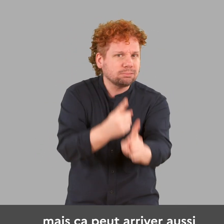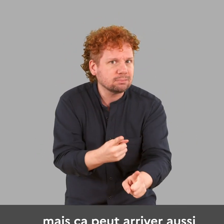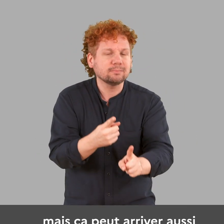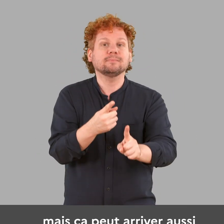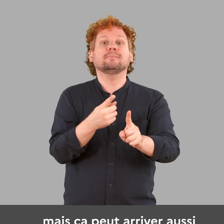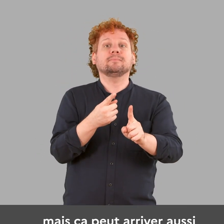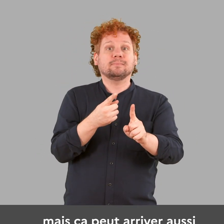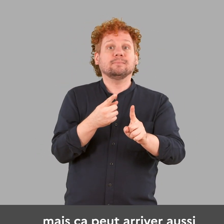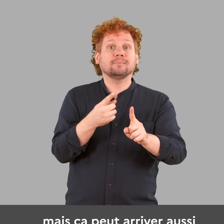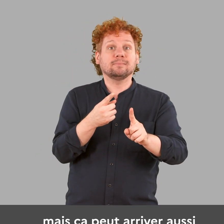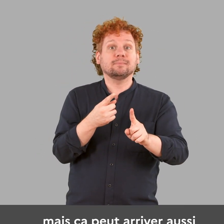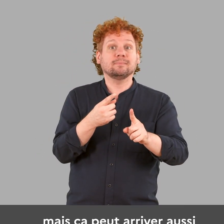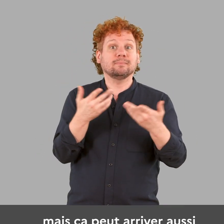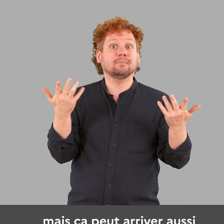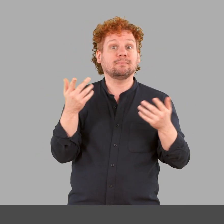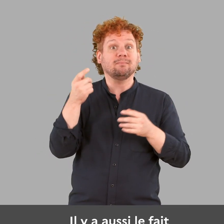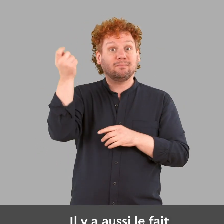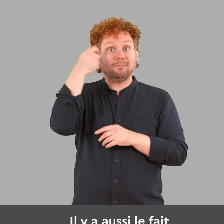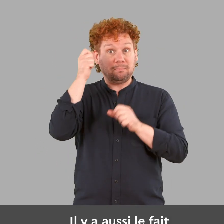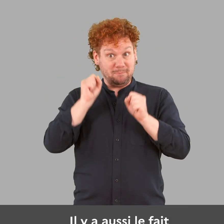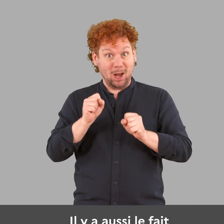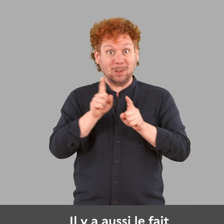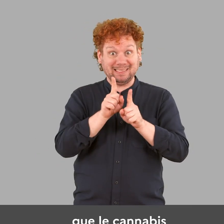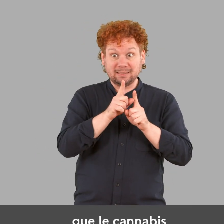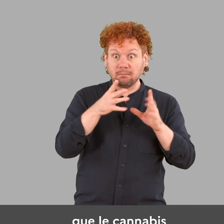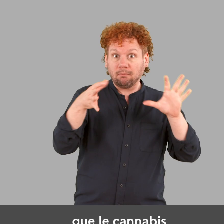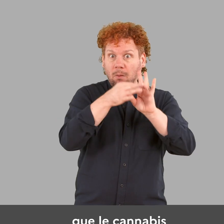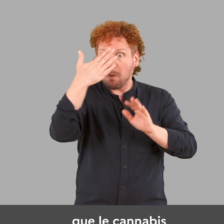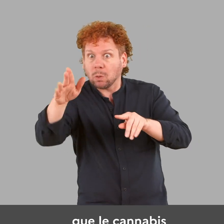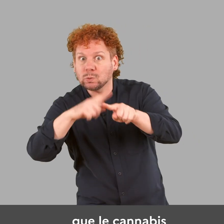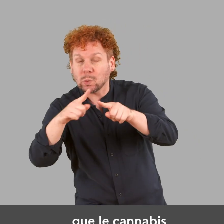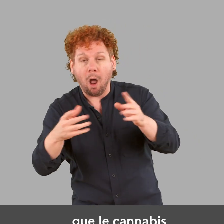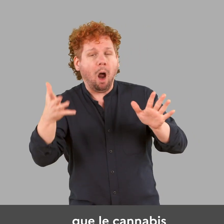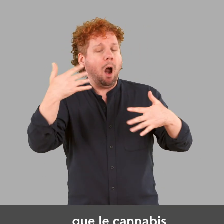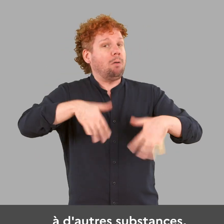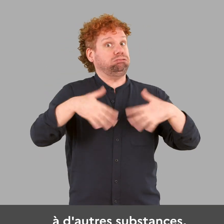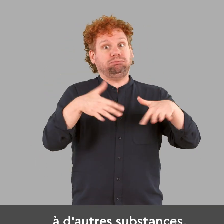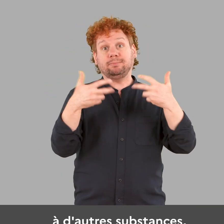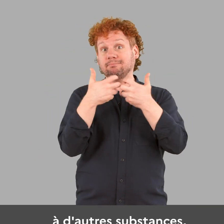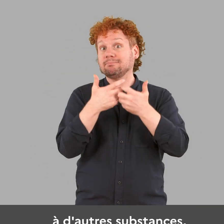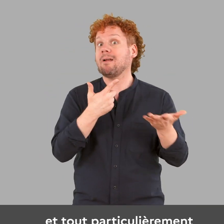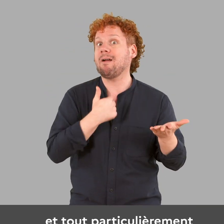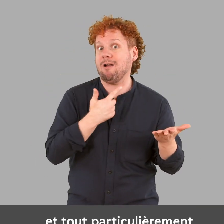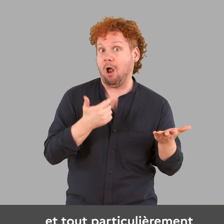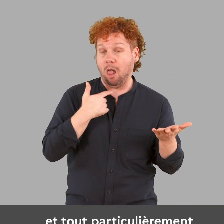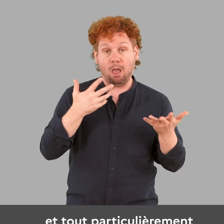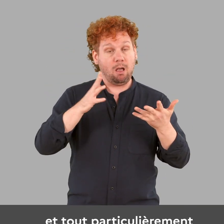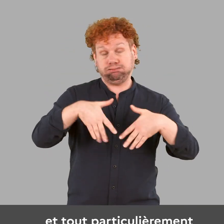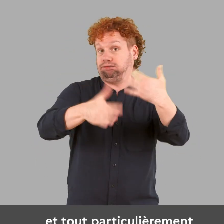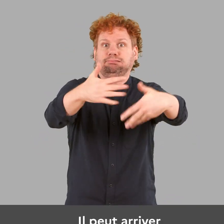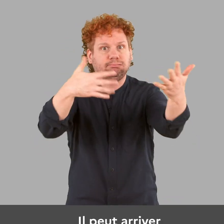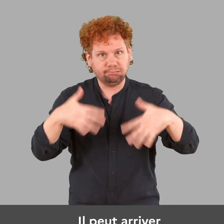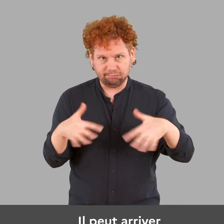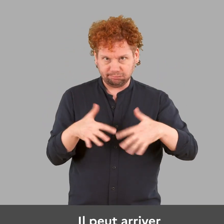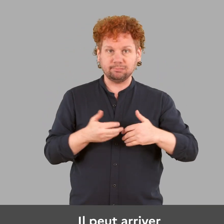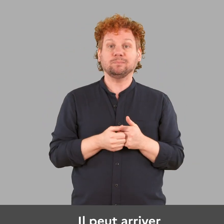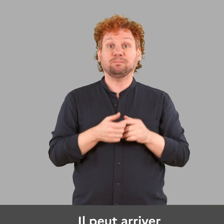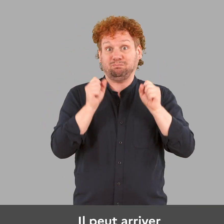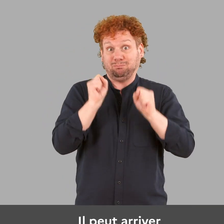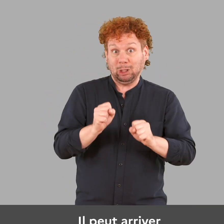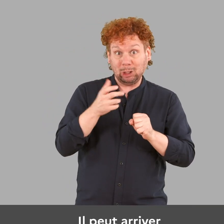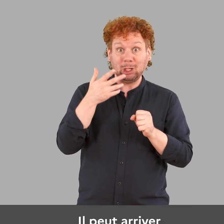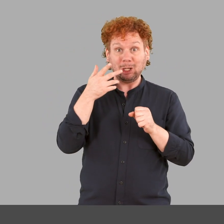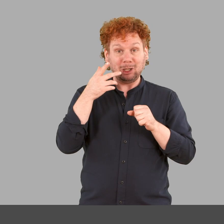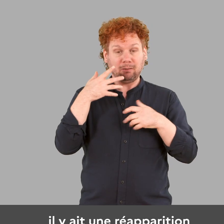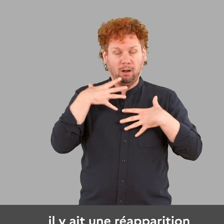peut arriver aussi à des usagers avertis. Il y a aussi le fait que le cannabis puisse être associé à d'autres substances, et tout particulièrement à l'alcool. Ce qu'il peut arriver, que